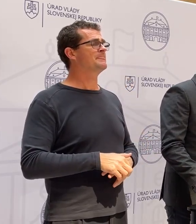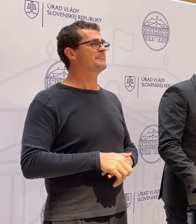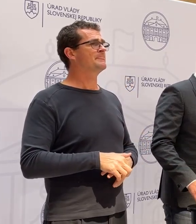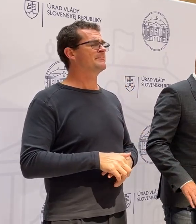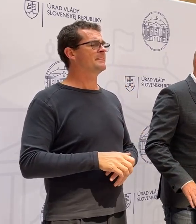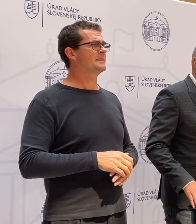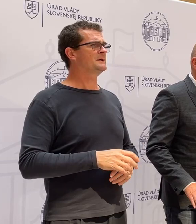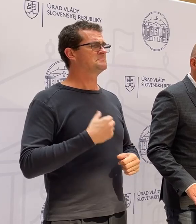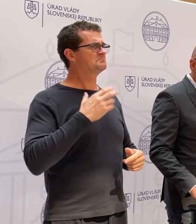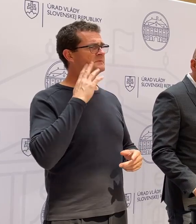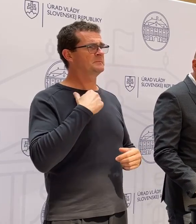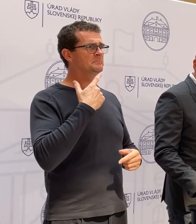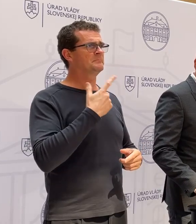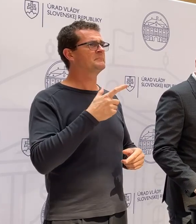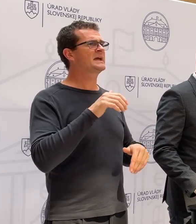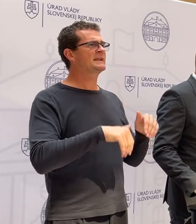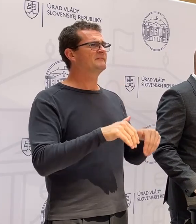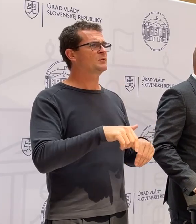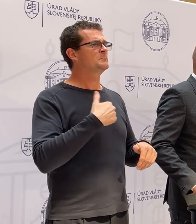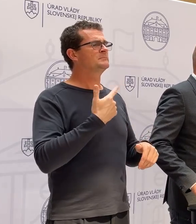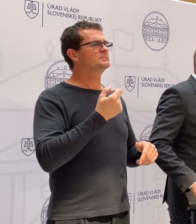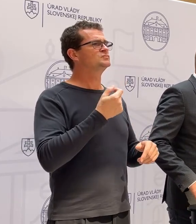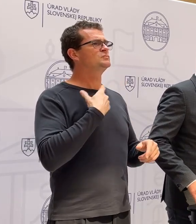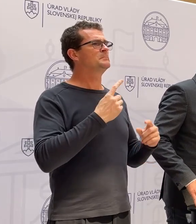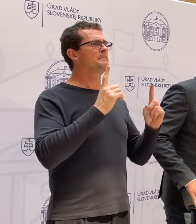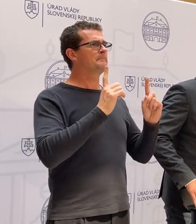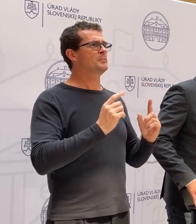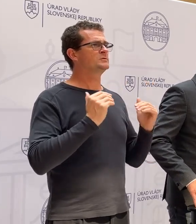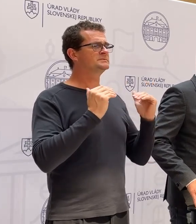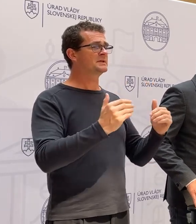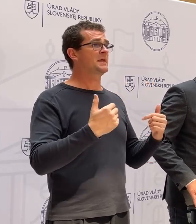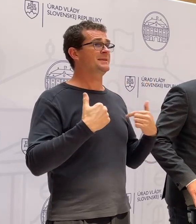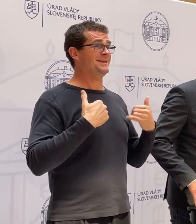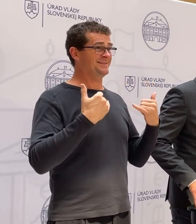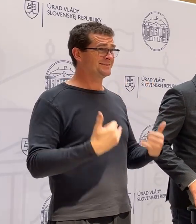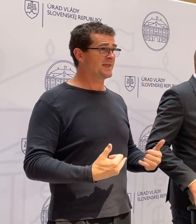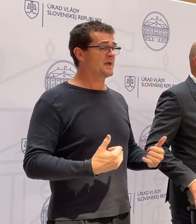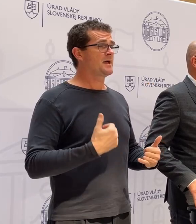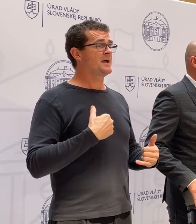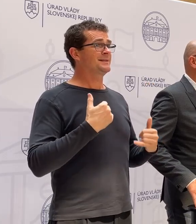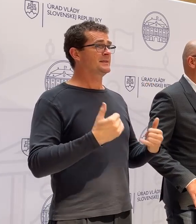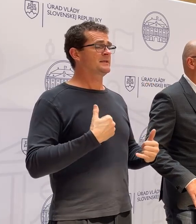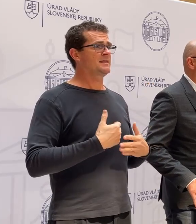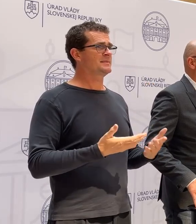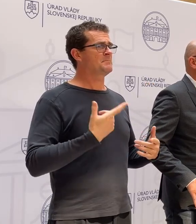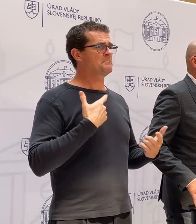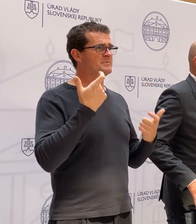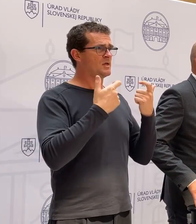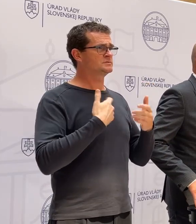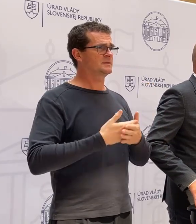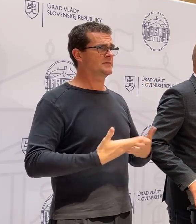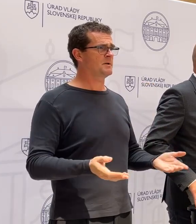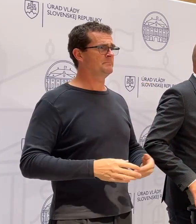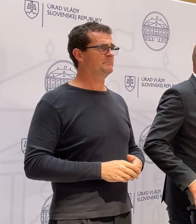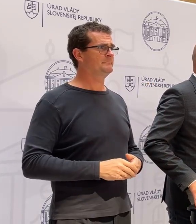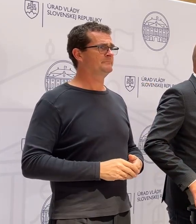Neviem reagovať. Musíme si najprv v strane ujednotiť pozíciu. A ja osobne v tomto momente, v tejto chvíli, nemám na to názor. Čiže